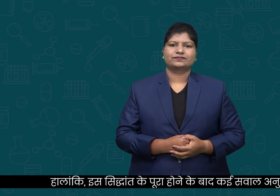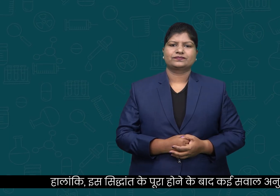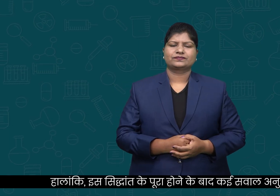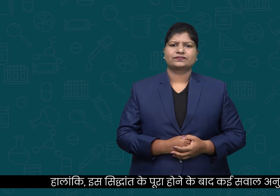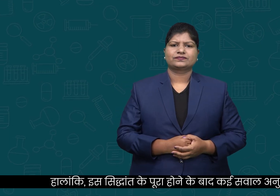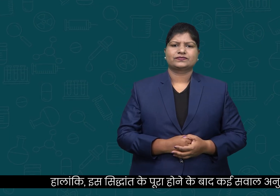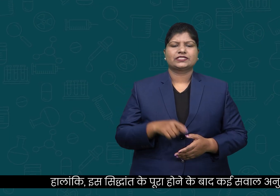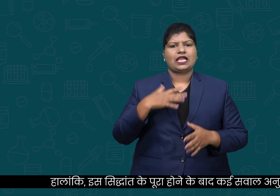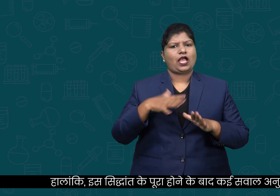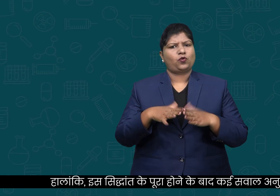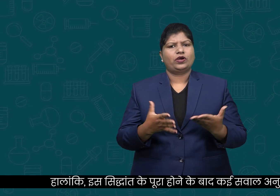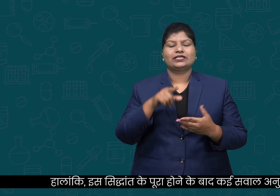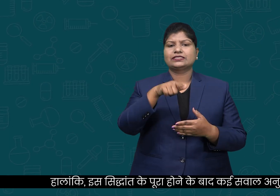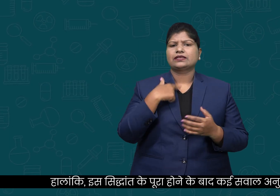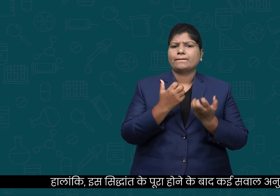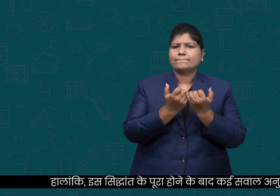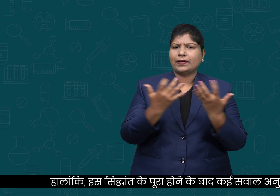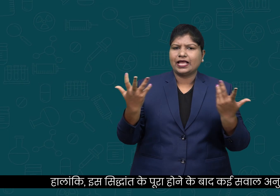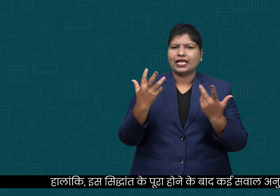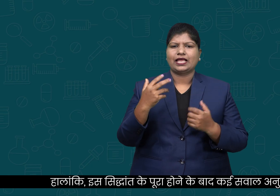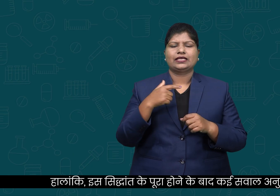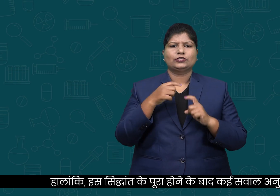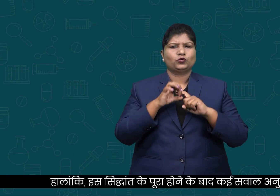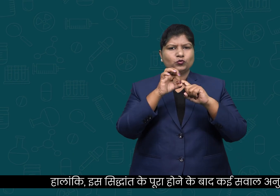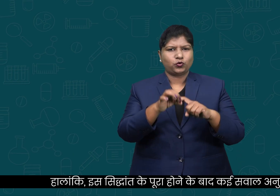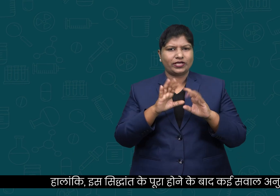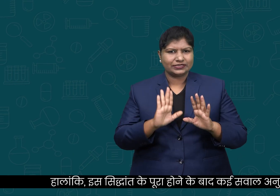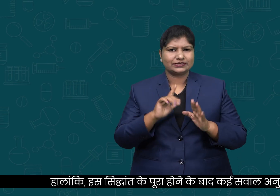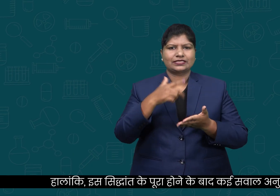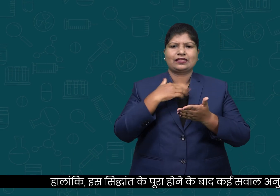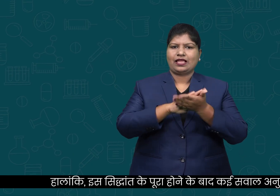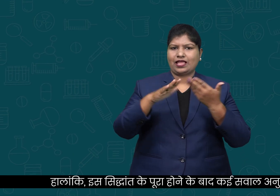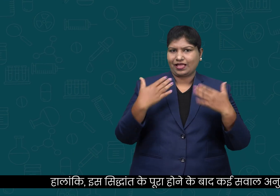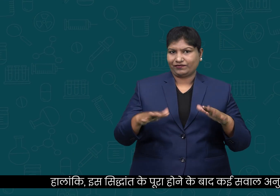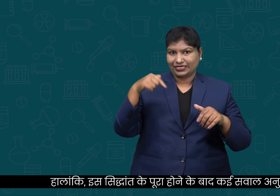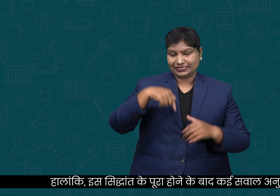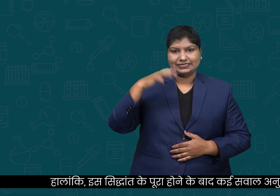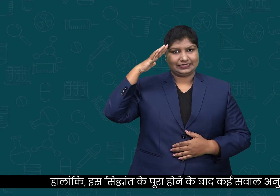हालांकि इस सिद्धांत के पूरा होने के बाद कई सवाल अनुत्तरित हैं।